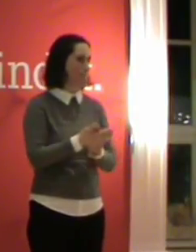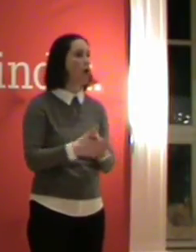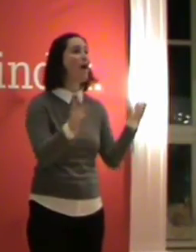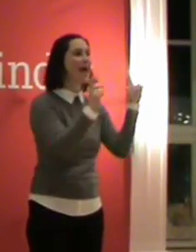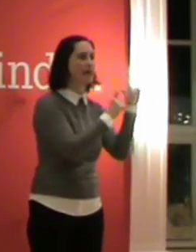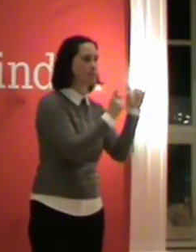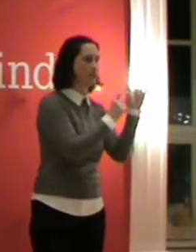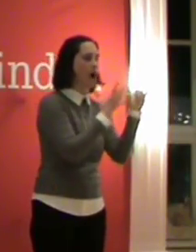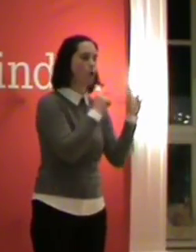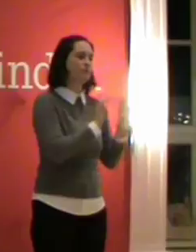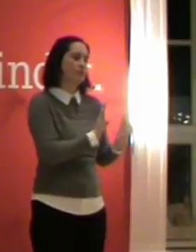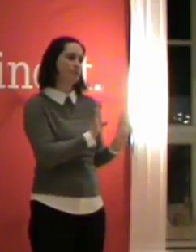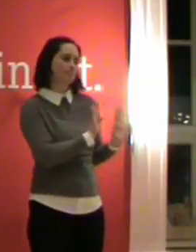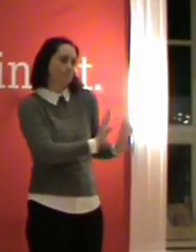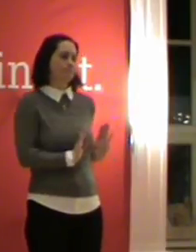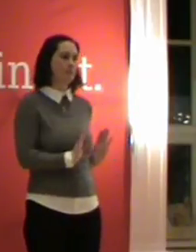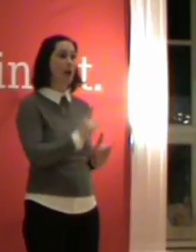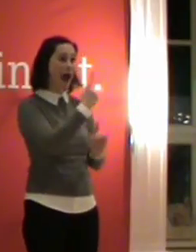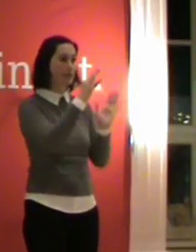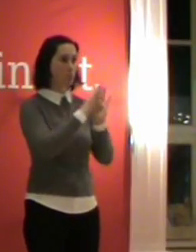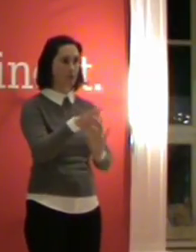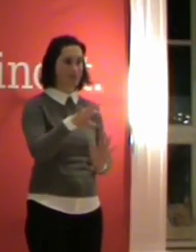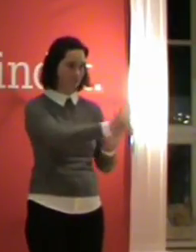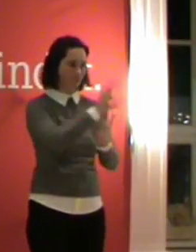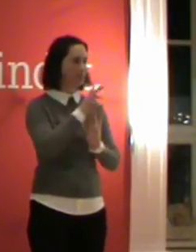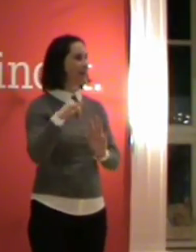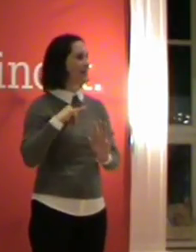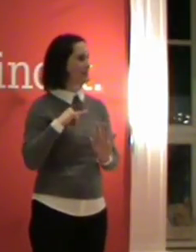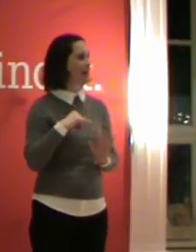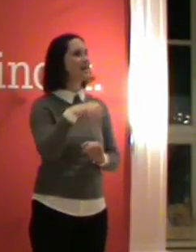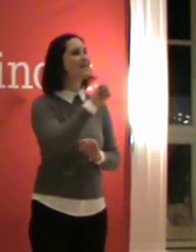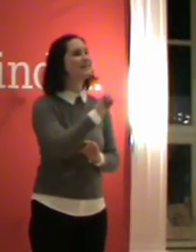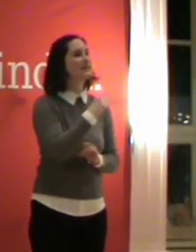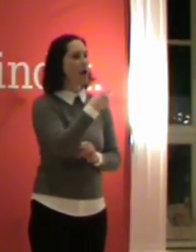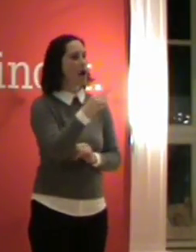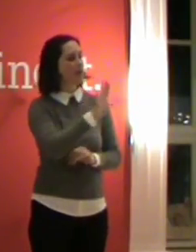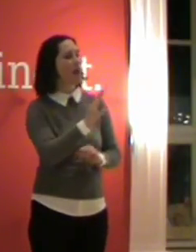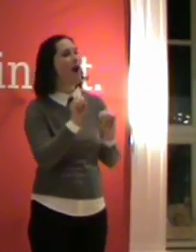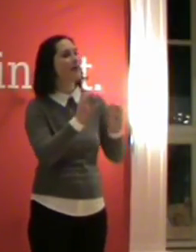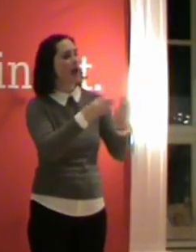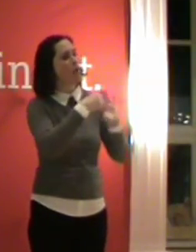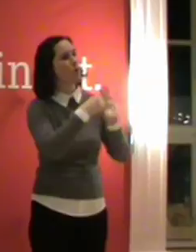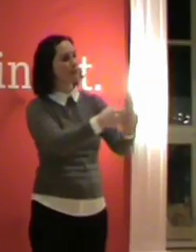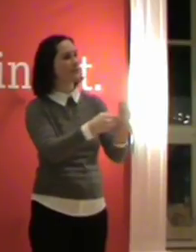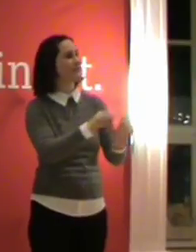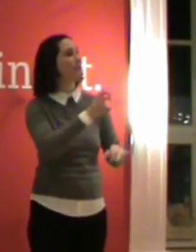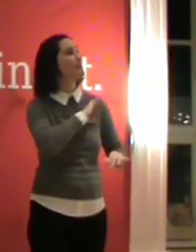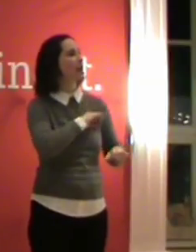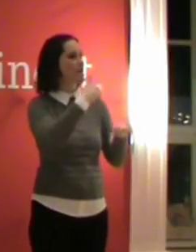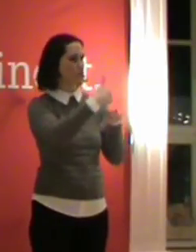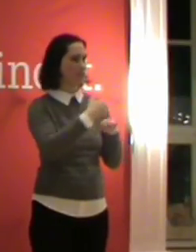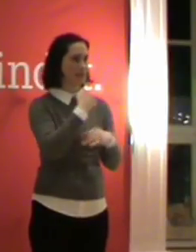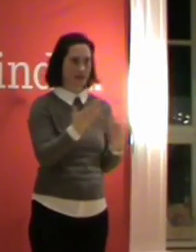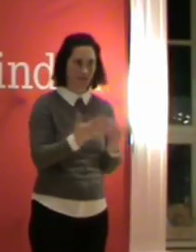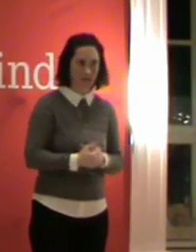SPD auch nicht machen. Aber eins fand ich dann schon interessant, die Erklärung, die Sigmar Gabriel abgegeben hat, immerhin als Parteivorsitzender noch. Und